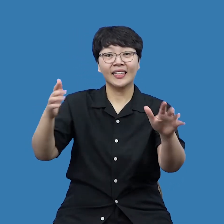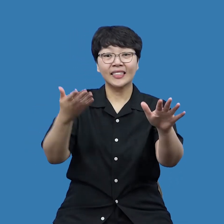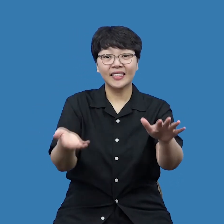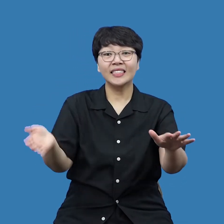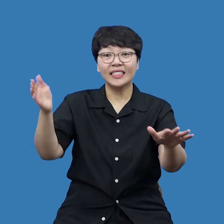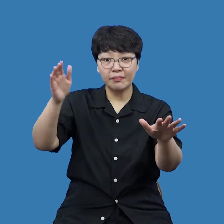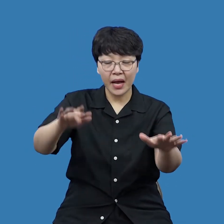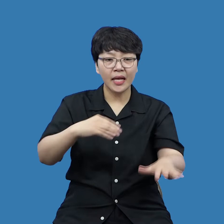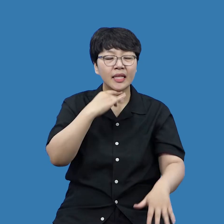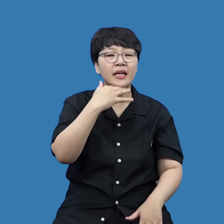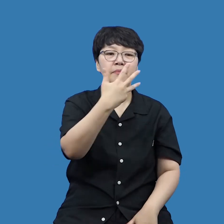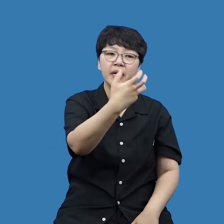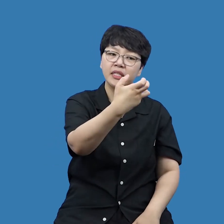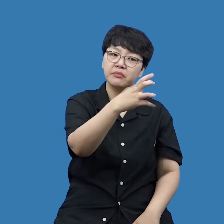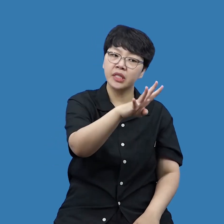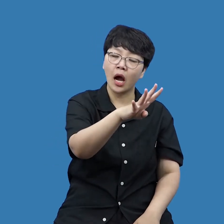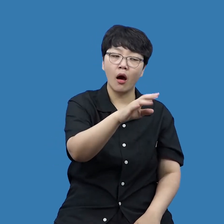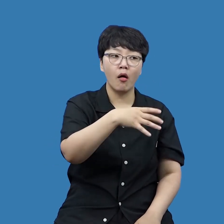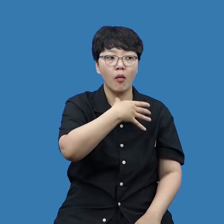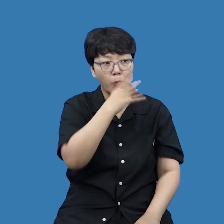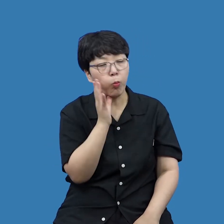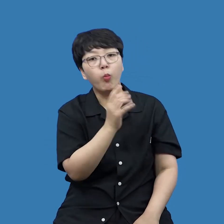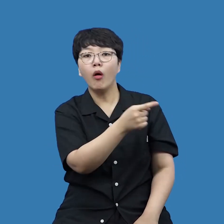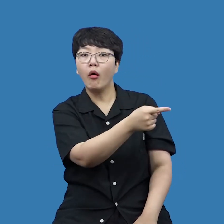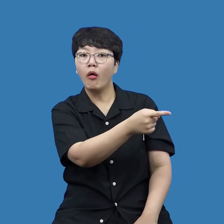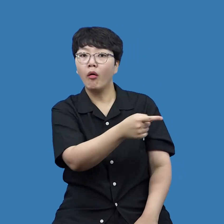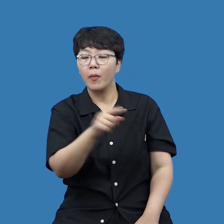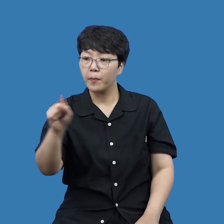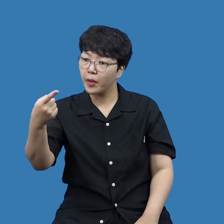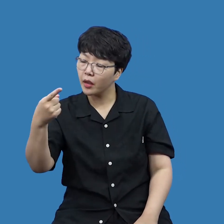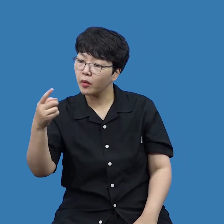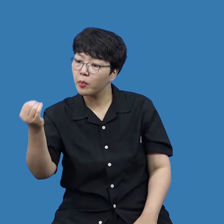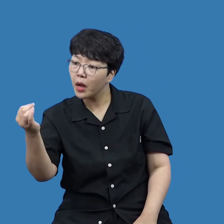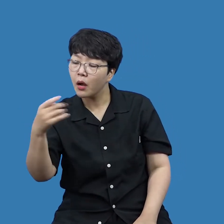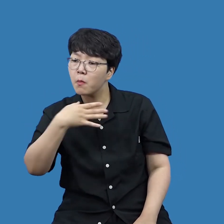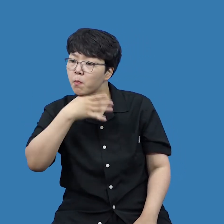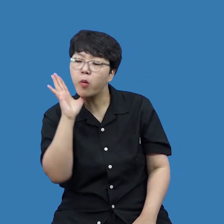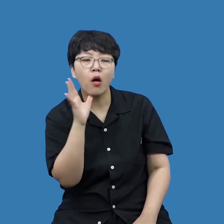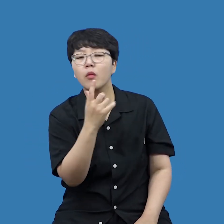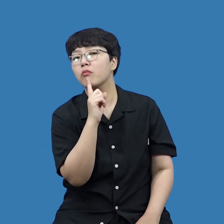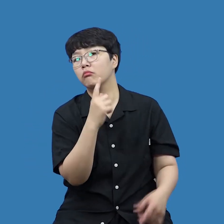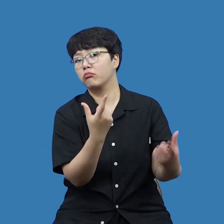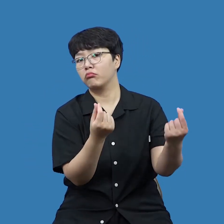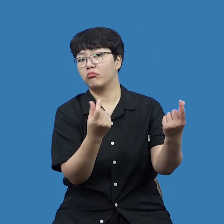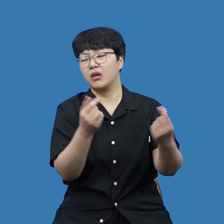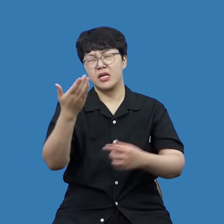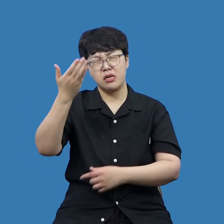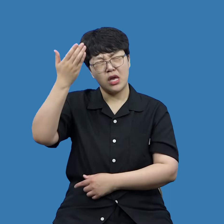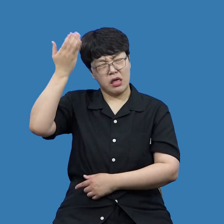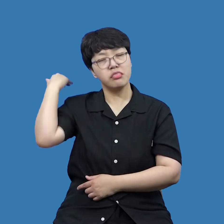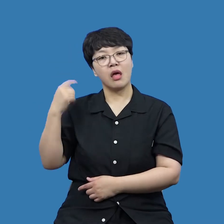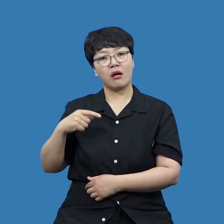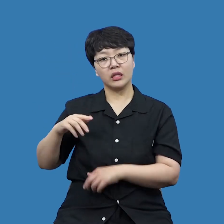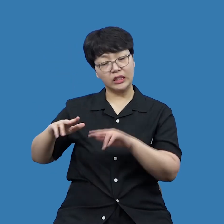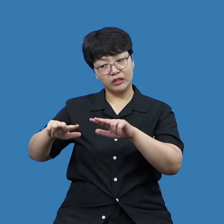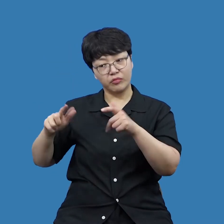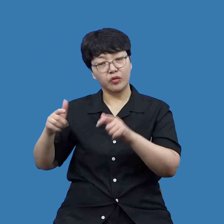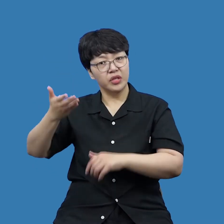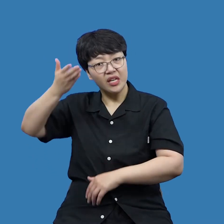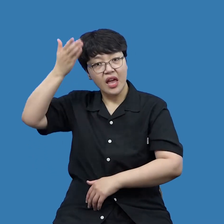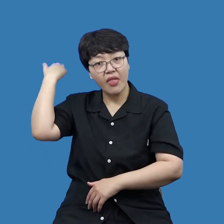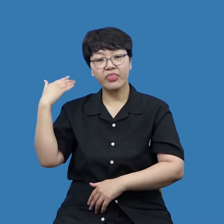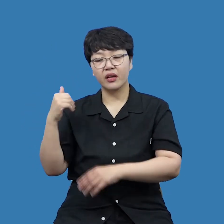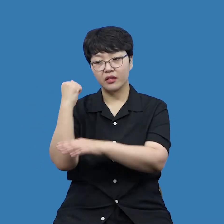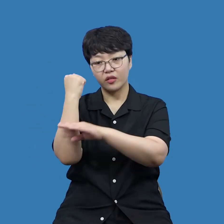것은 84세라 할지라도 그 늙은 나이죠. 옛날로 말하면. 근데 더군다나 103세, 4세, 5세